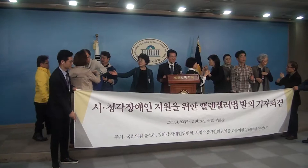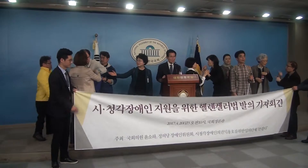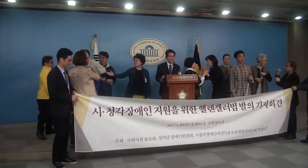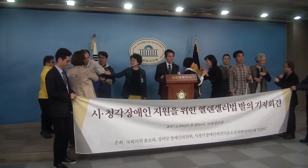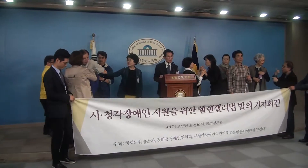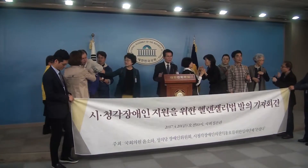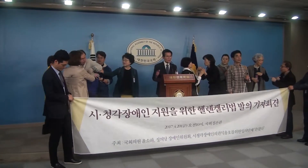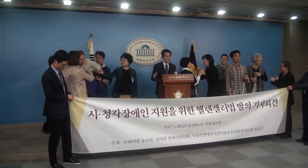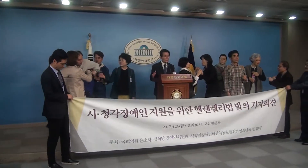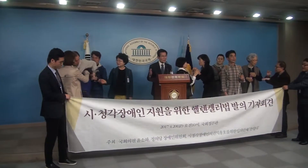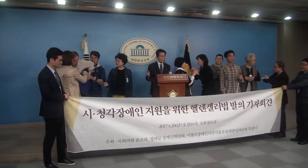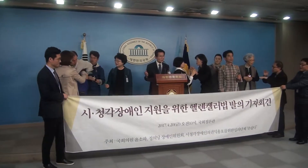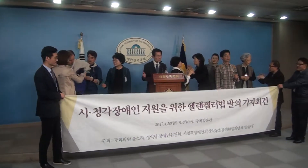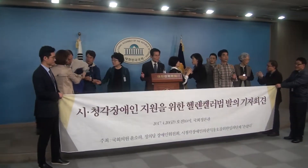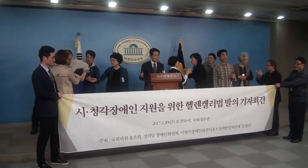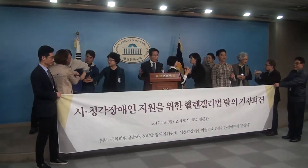함께